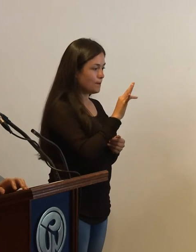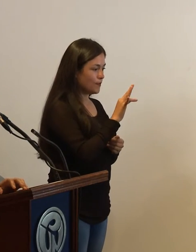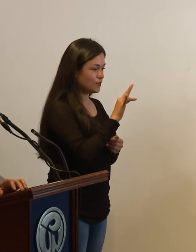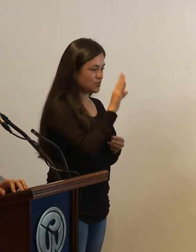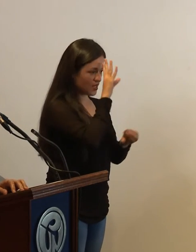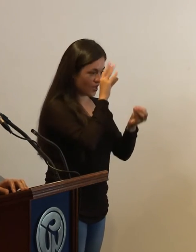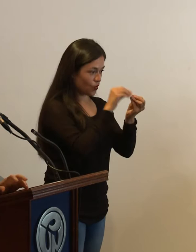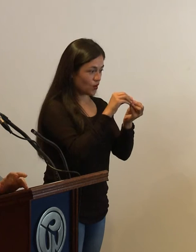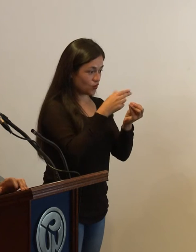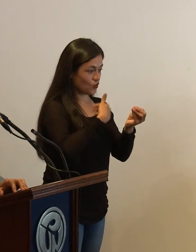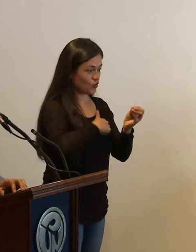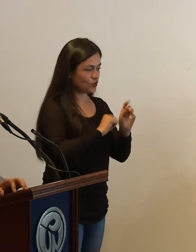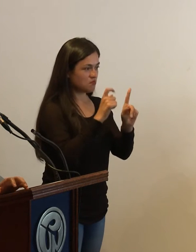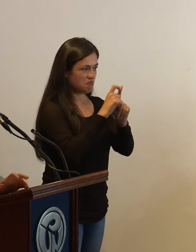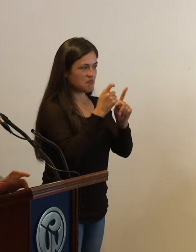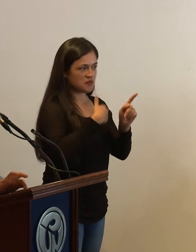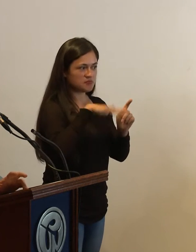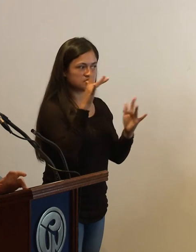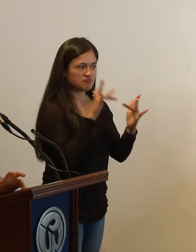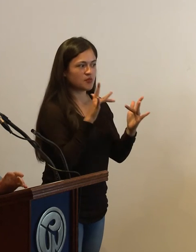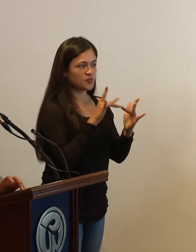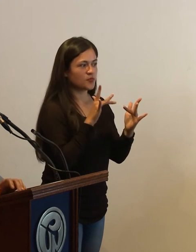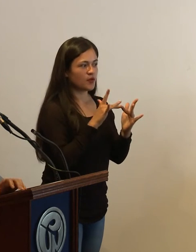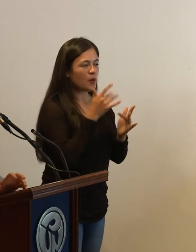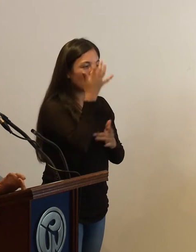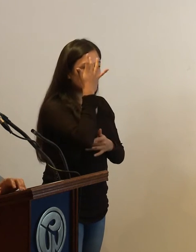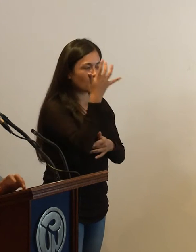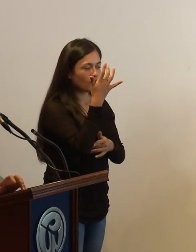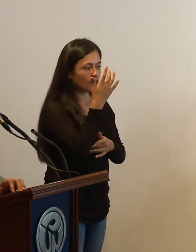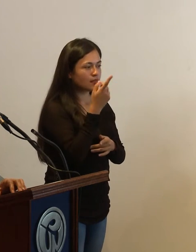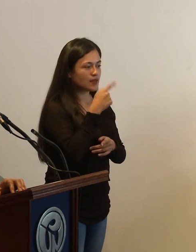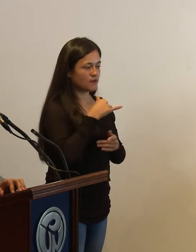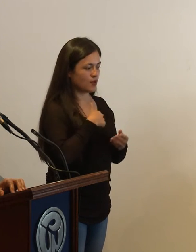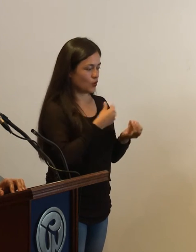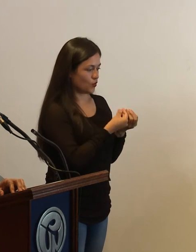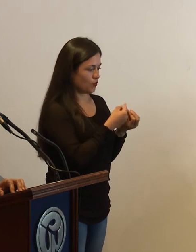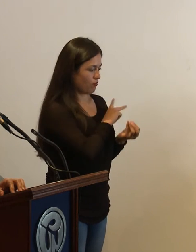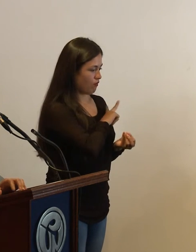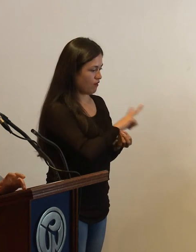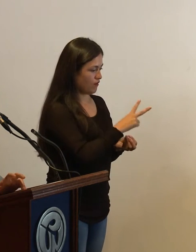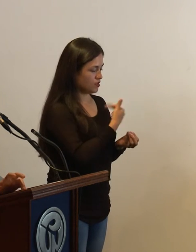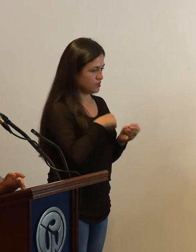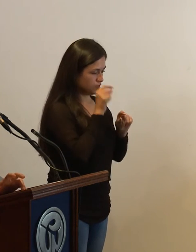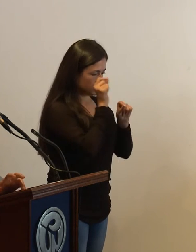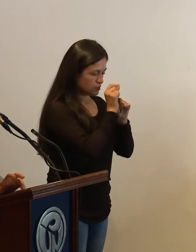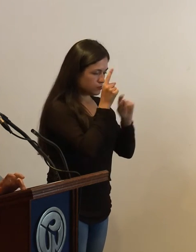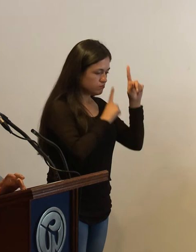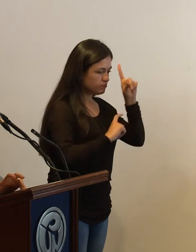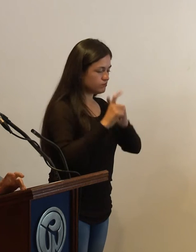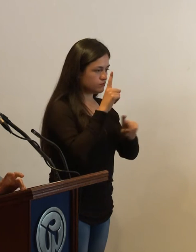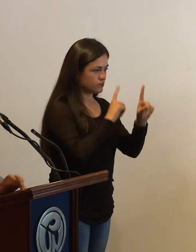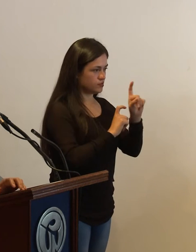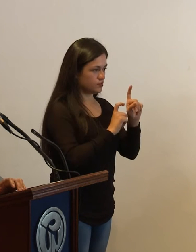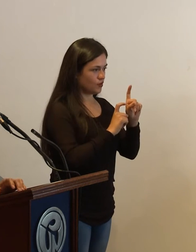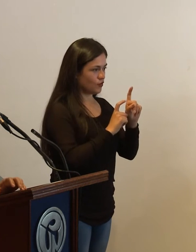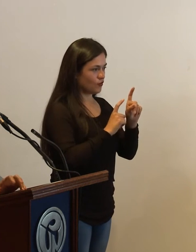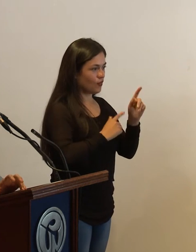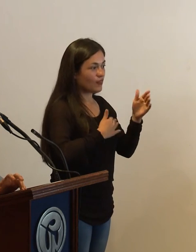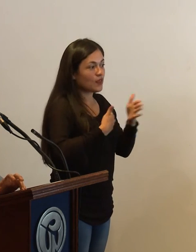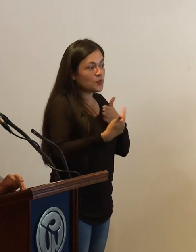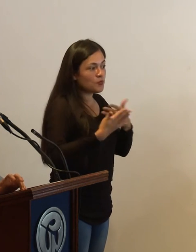apropiado en ese sentido, también siendo muy críticos de que a pesar de que se